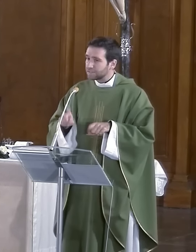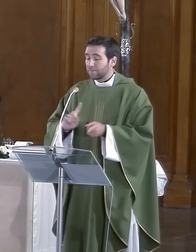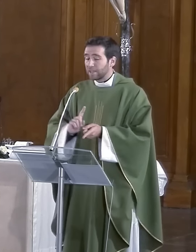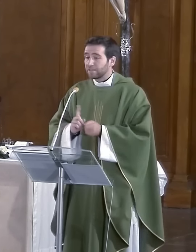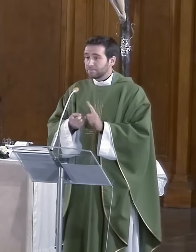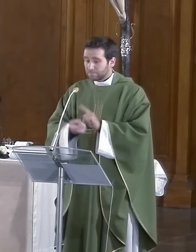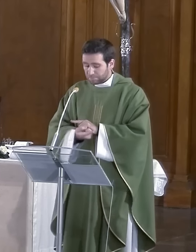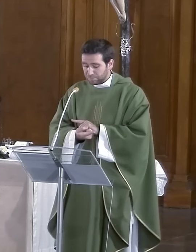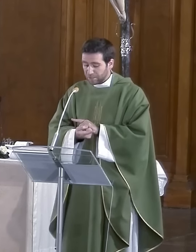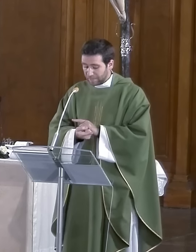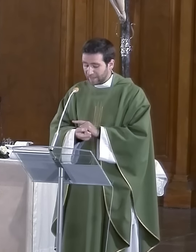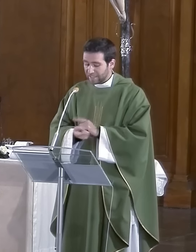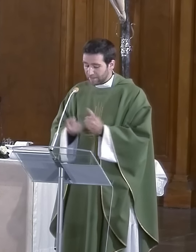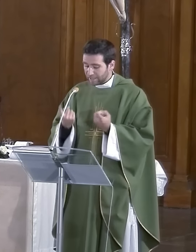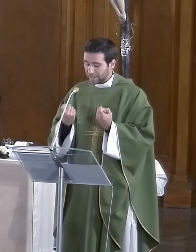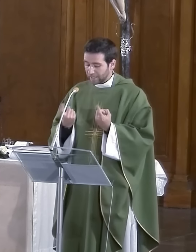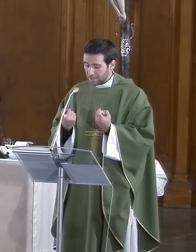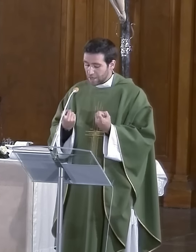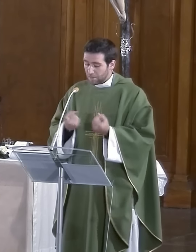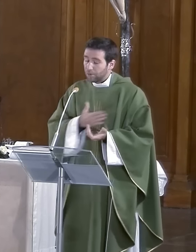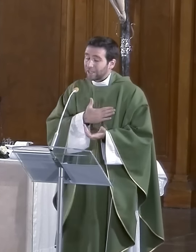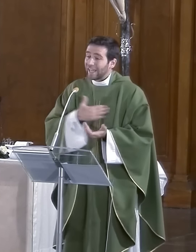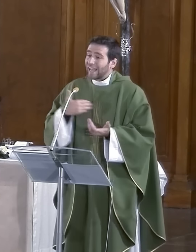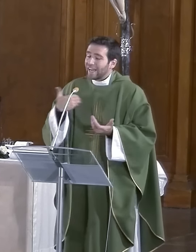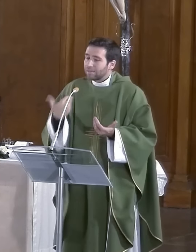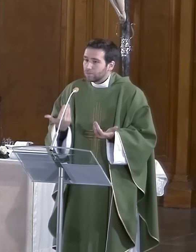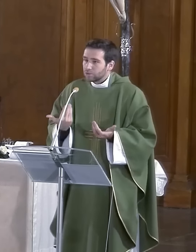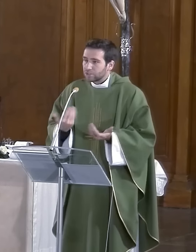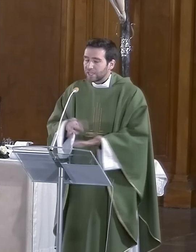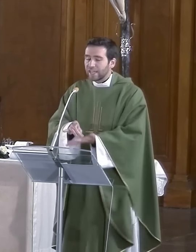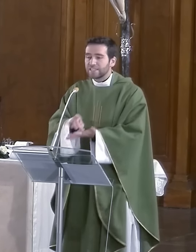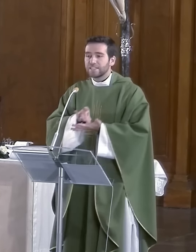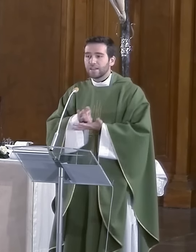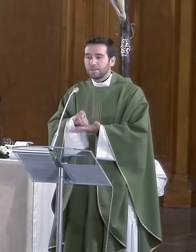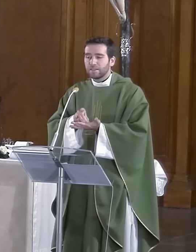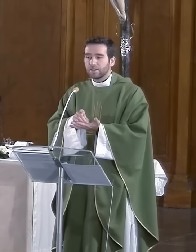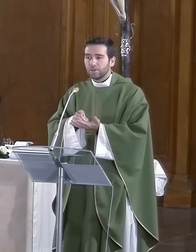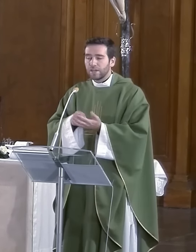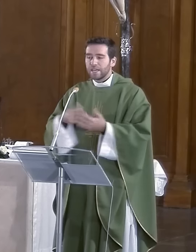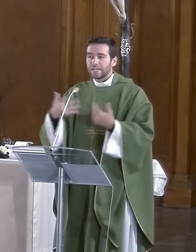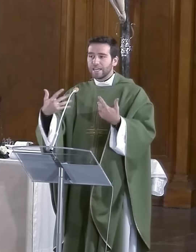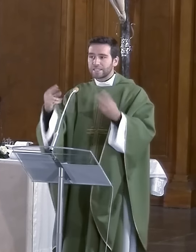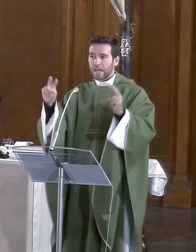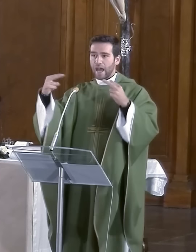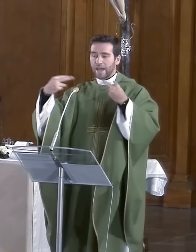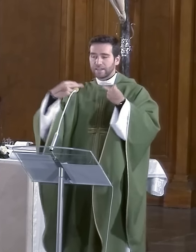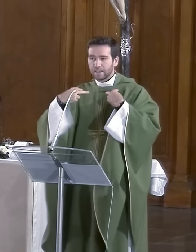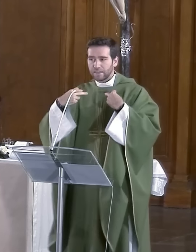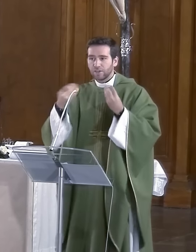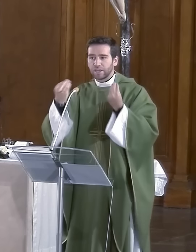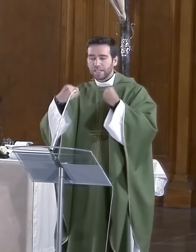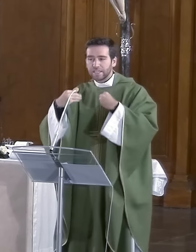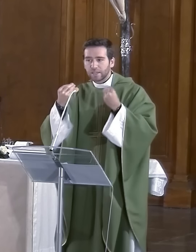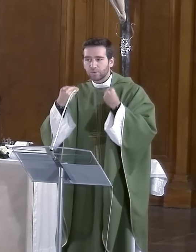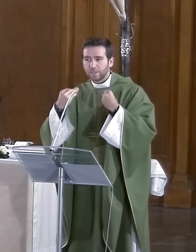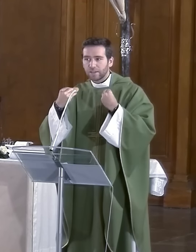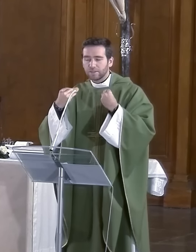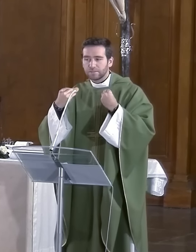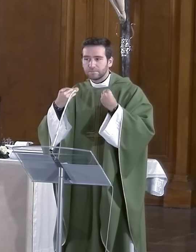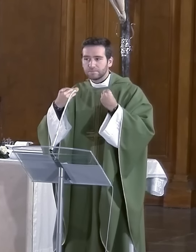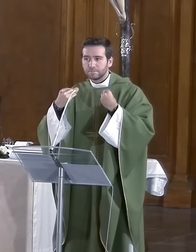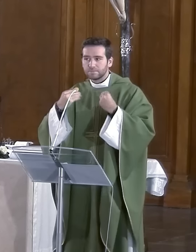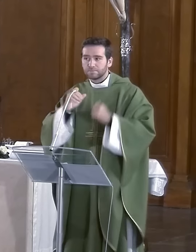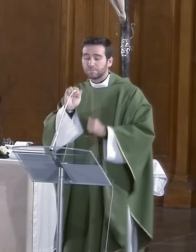veces también, pues precisamente porque queremos ese servicio y esa atención y ese